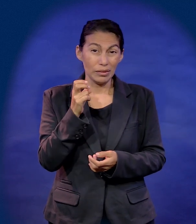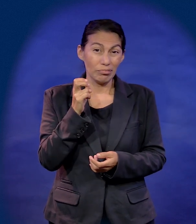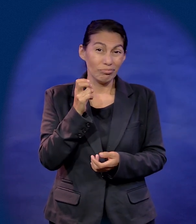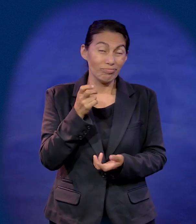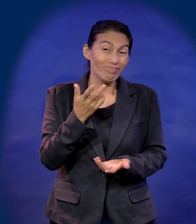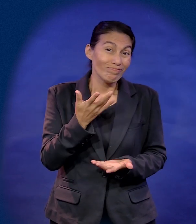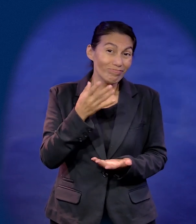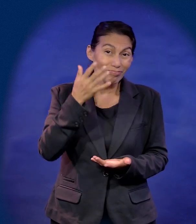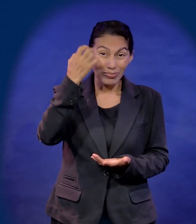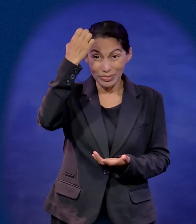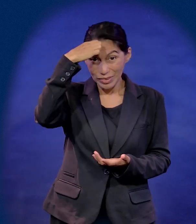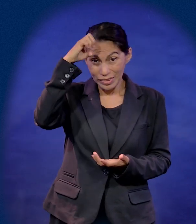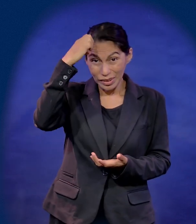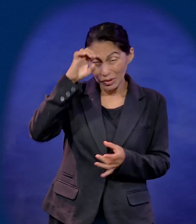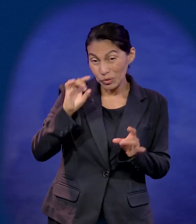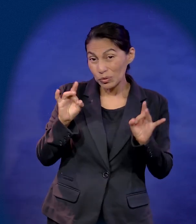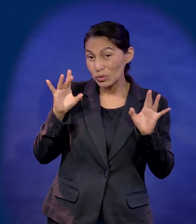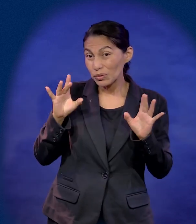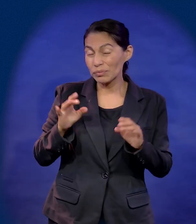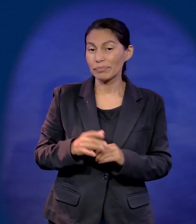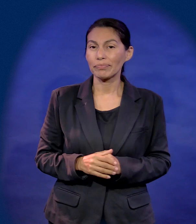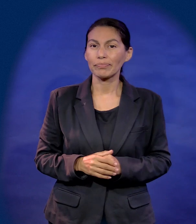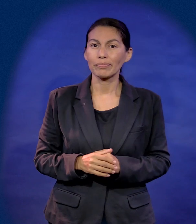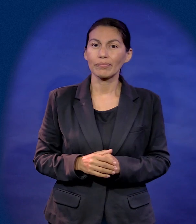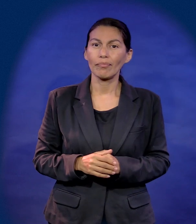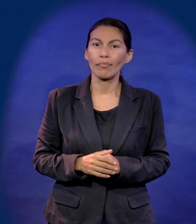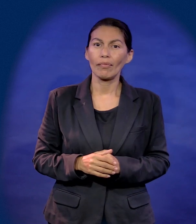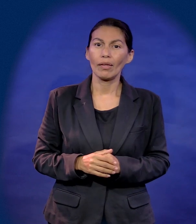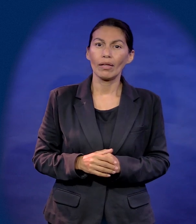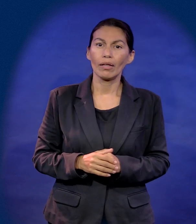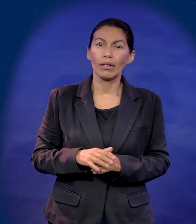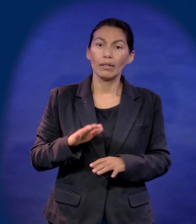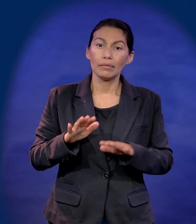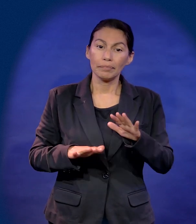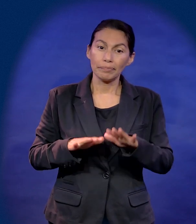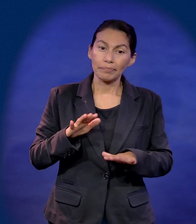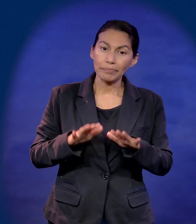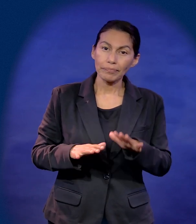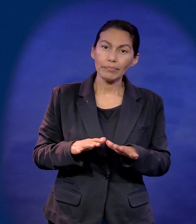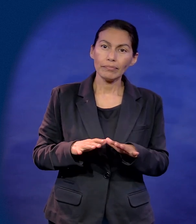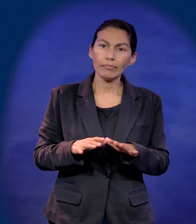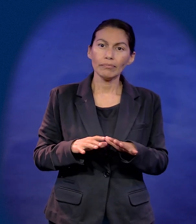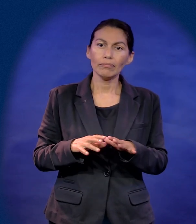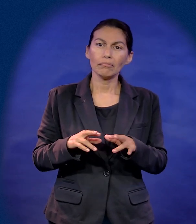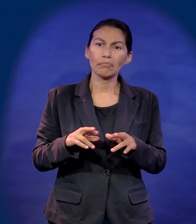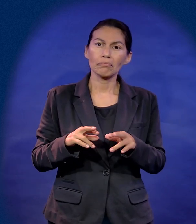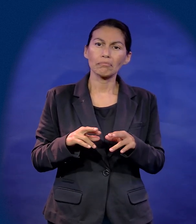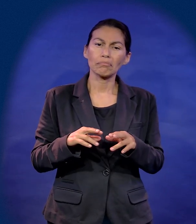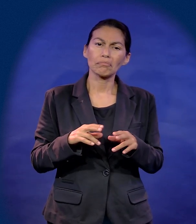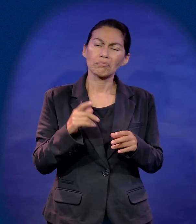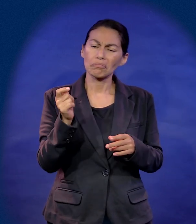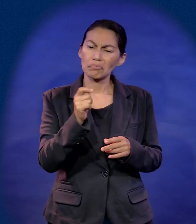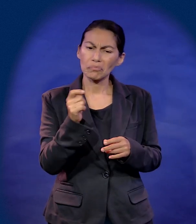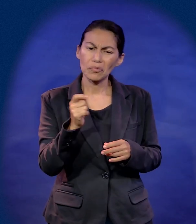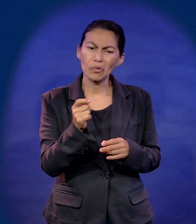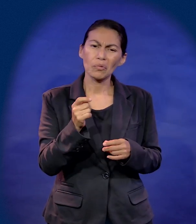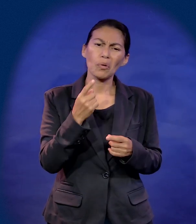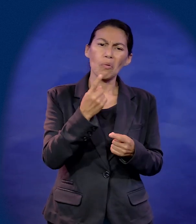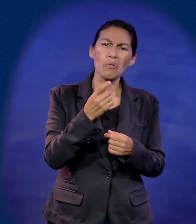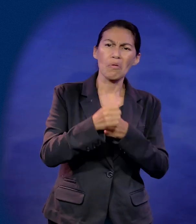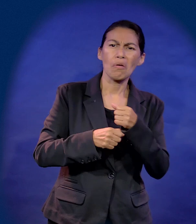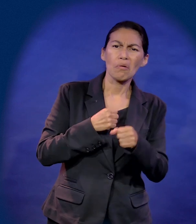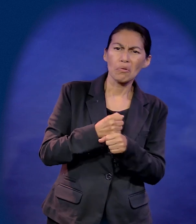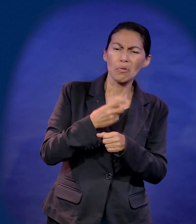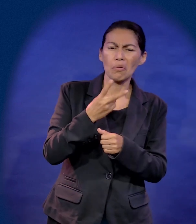los noviazgos. Una de las cosas extrañas que ocurre es que hay relaciones que empiezan y avanzan y avanzan